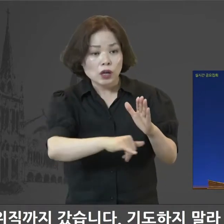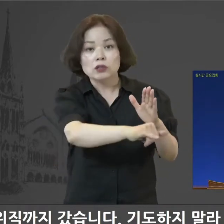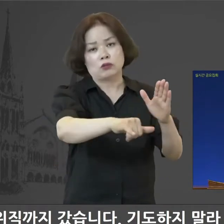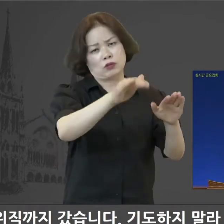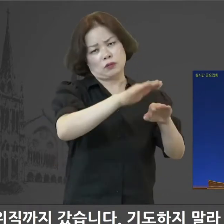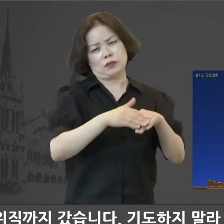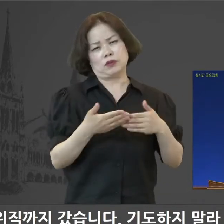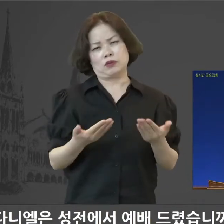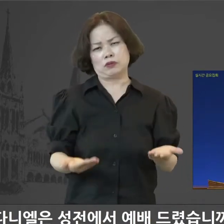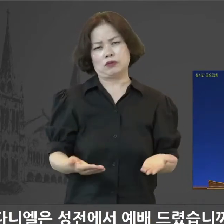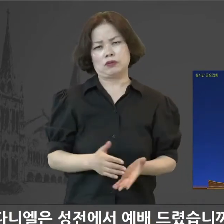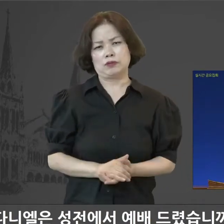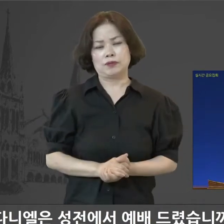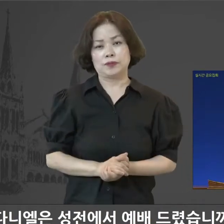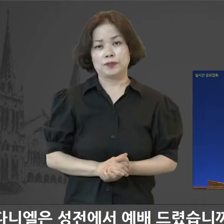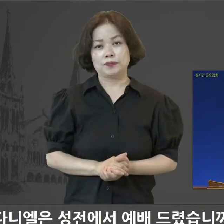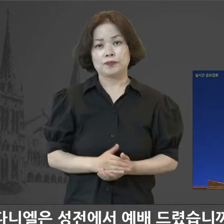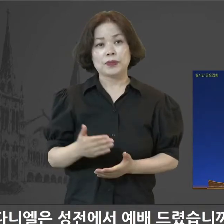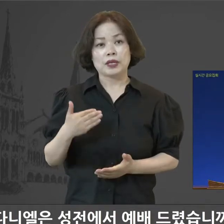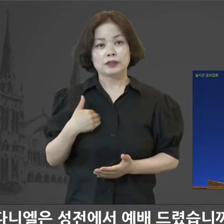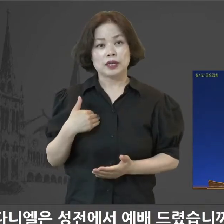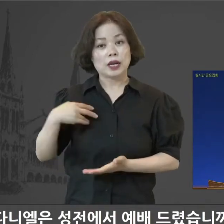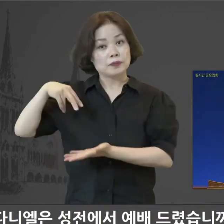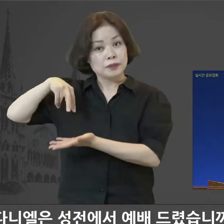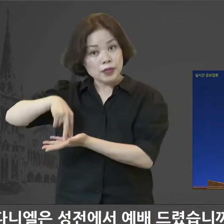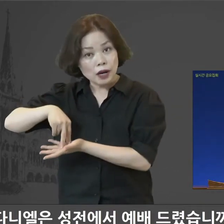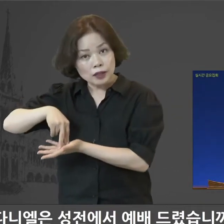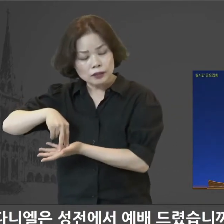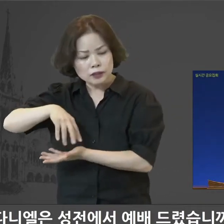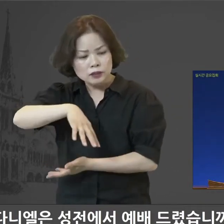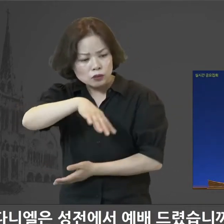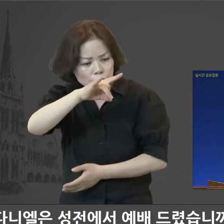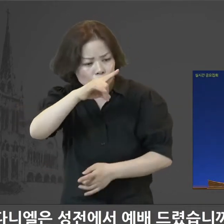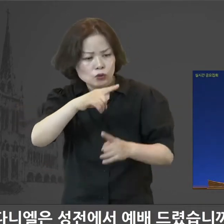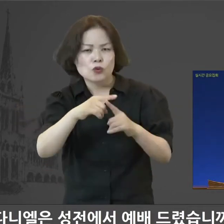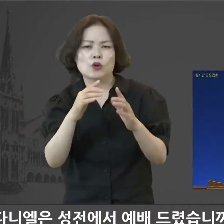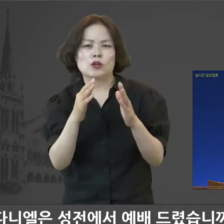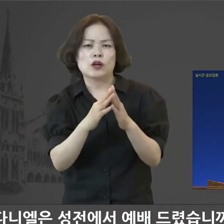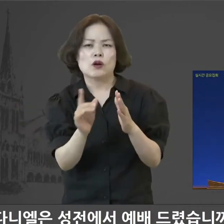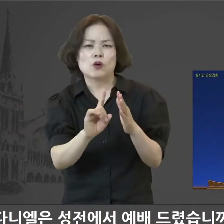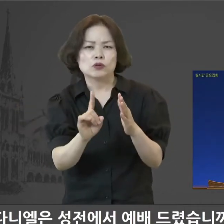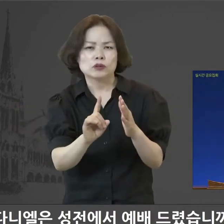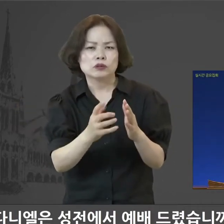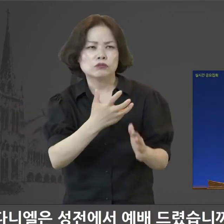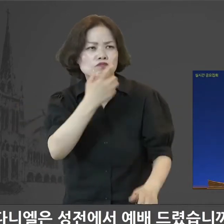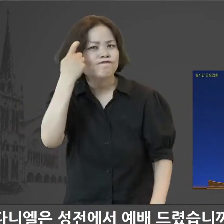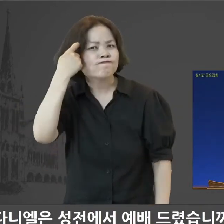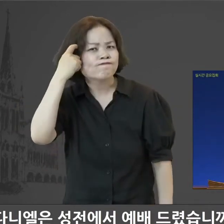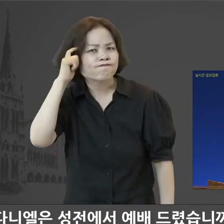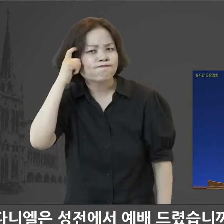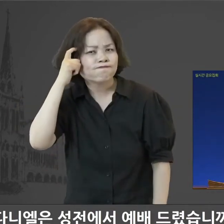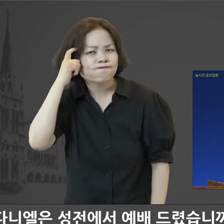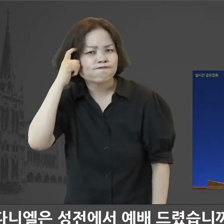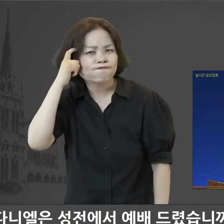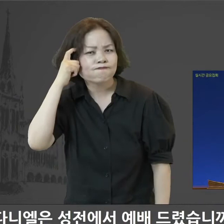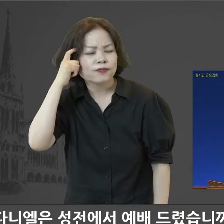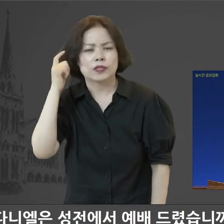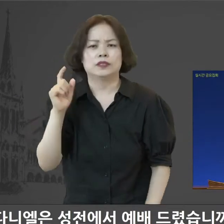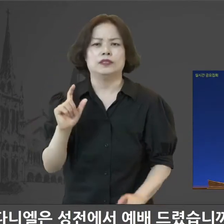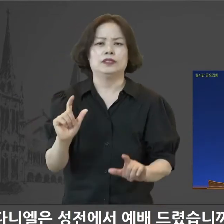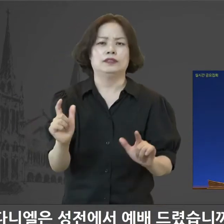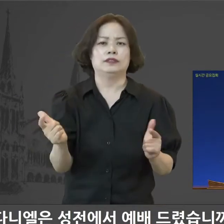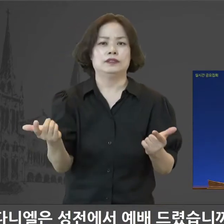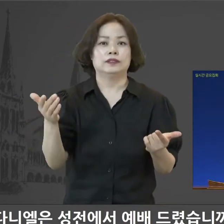드렸잖아요. 그러니까 저는 초기 교회라는 것도 어떤 이상적 모델로 제시할 수 없다고